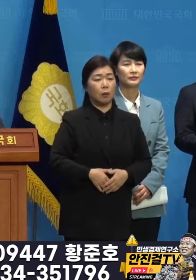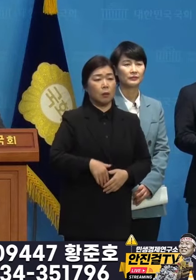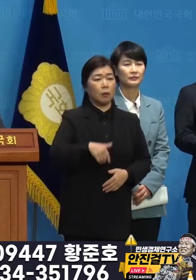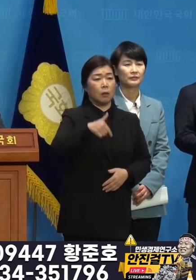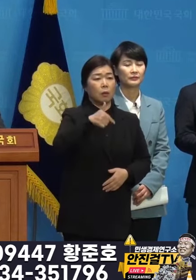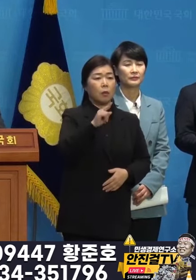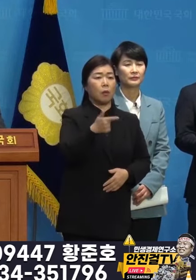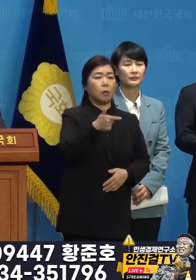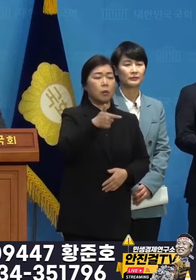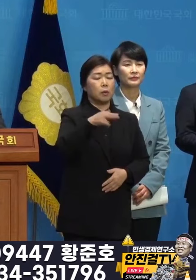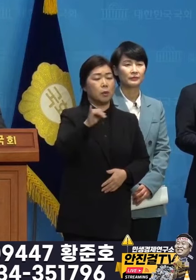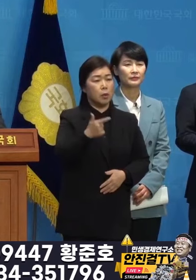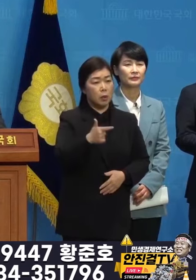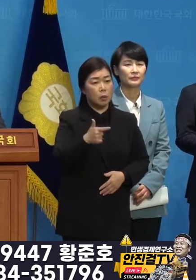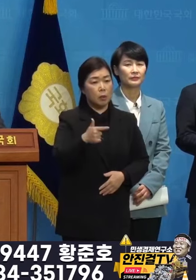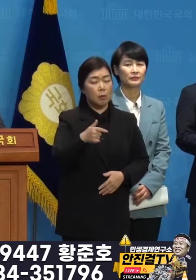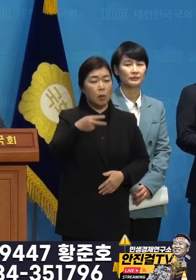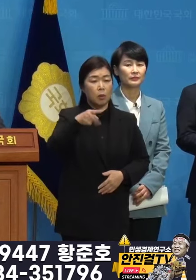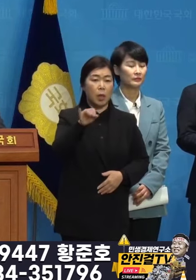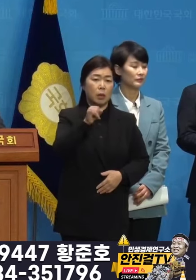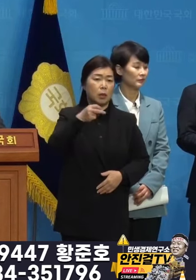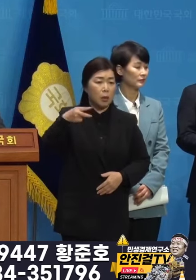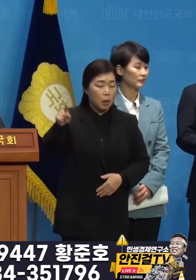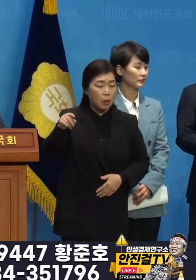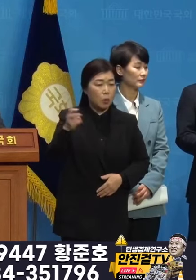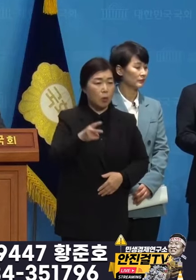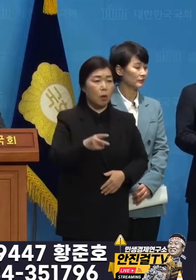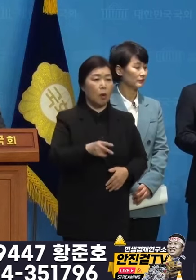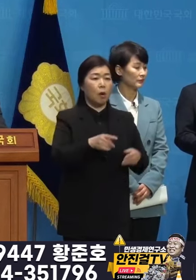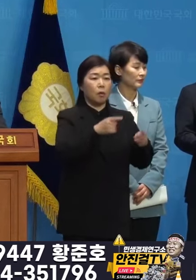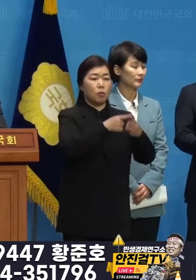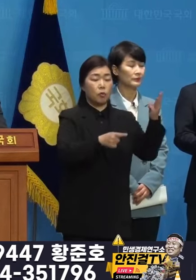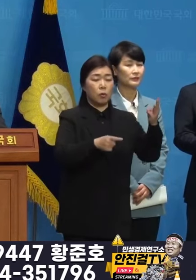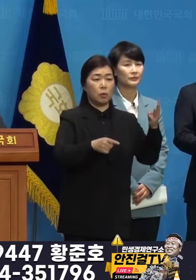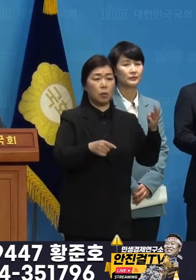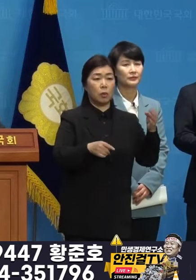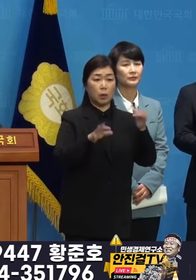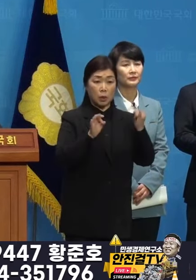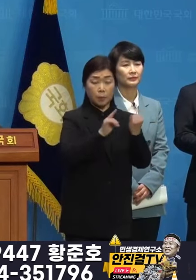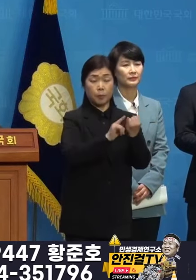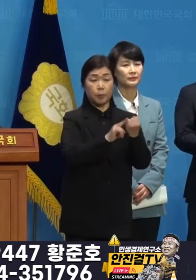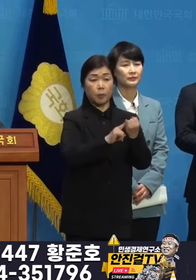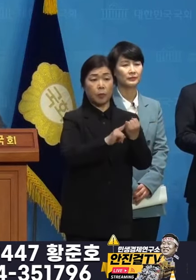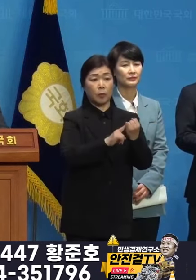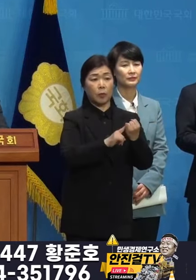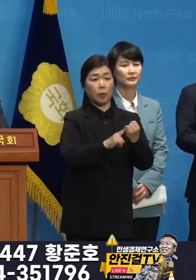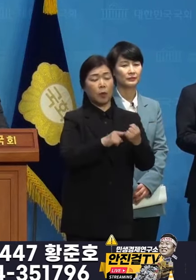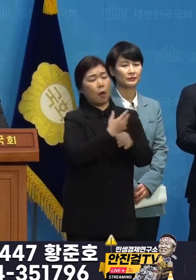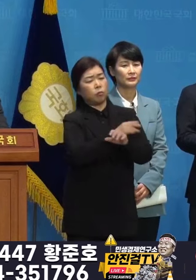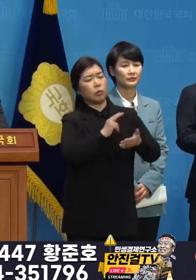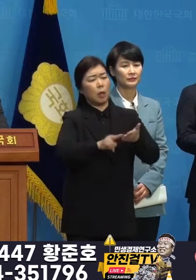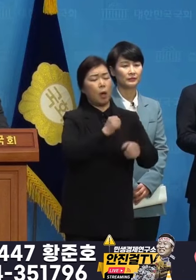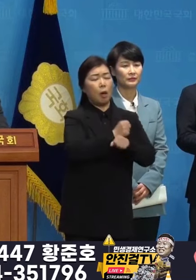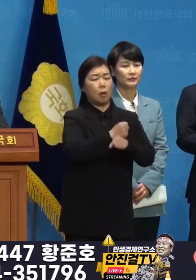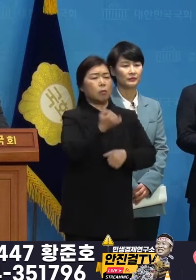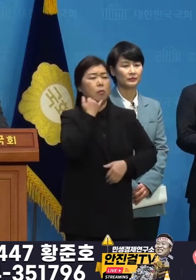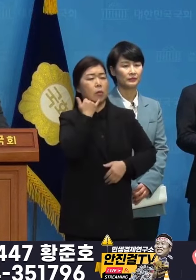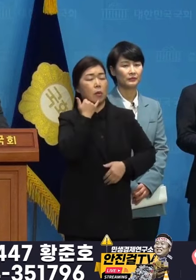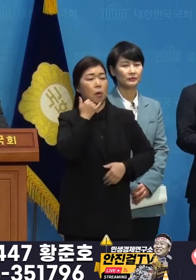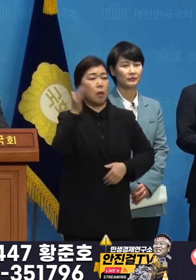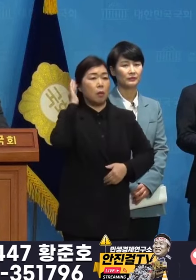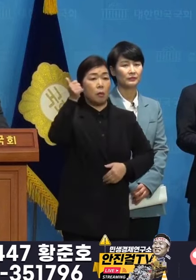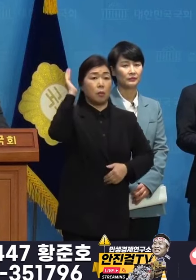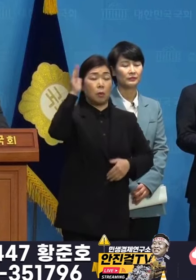김디디 같은 어 윤성일 김건희 권력 풍자 전문 채널 윤성일 대통령이 마음껏 풍자이라고 대선전